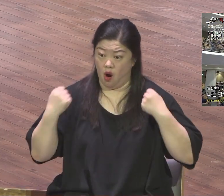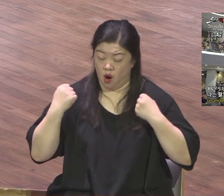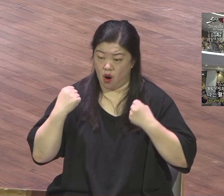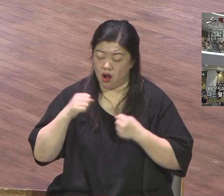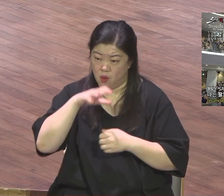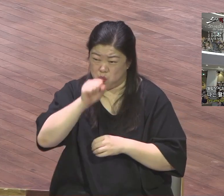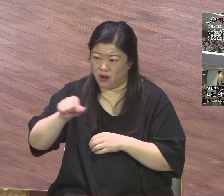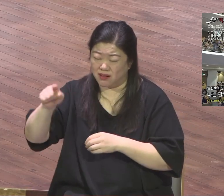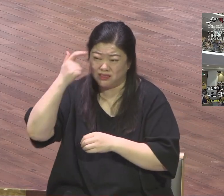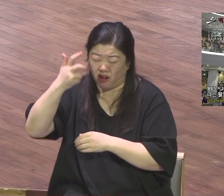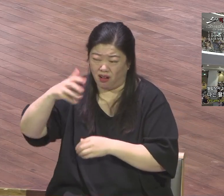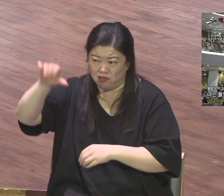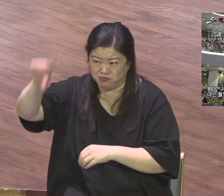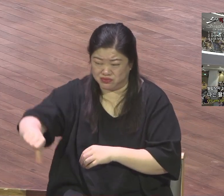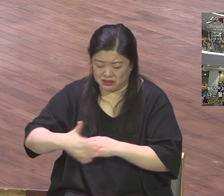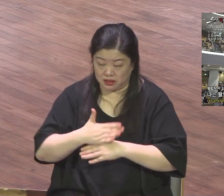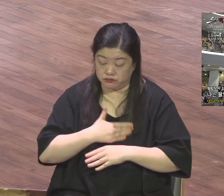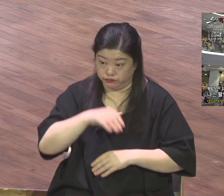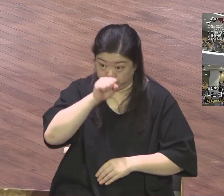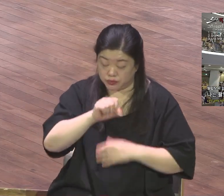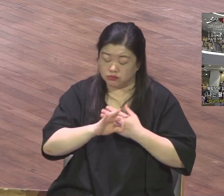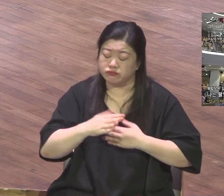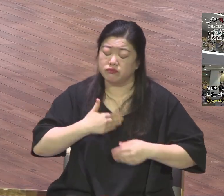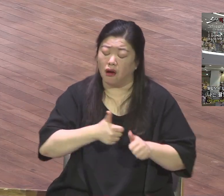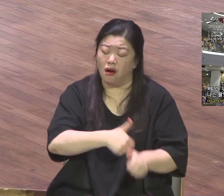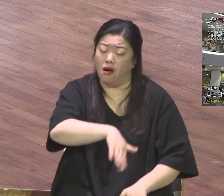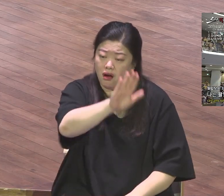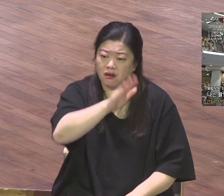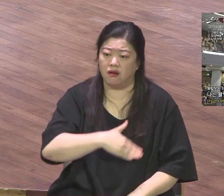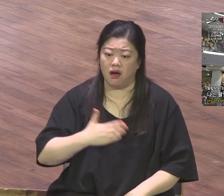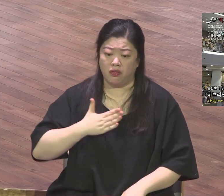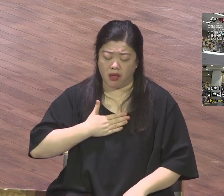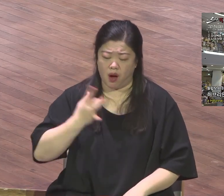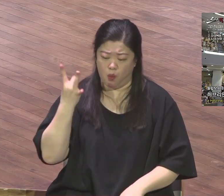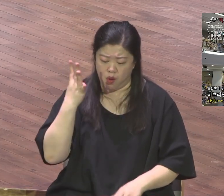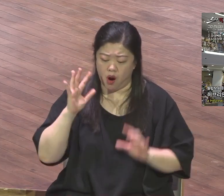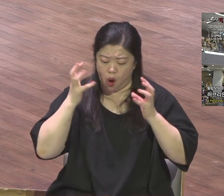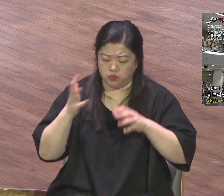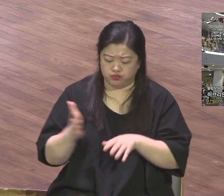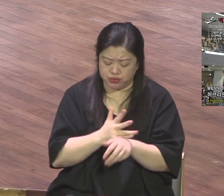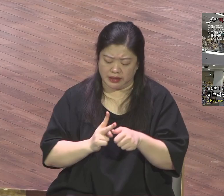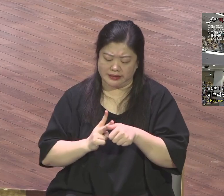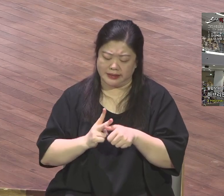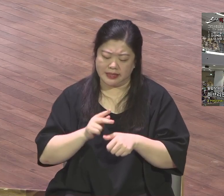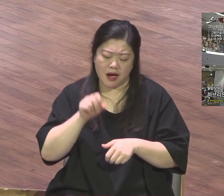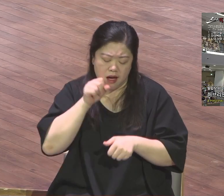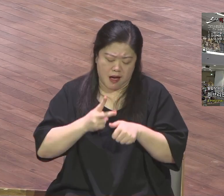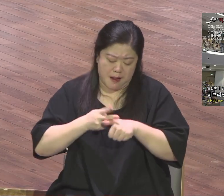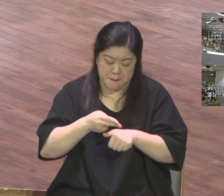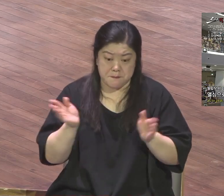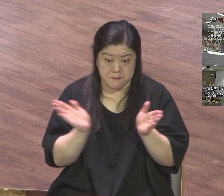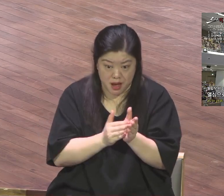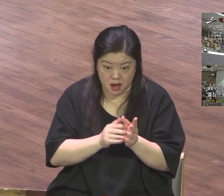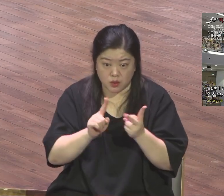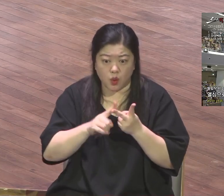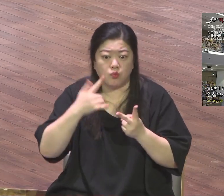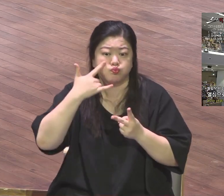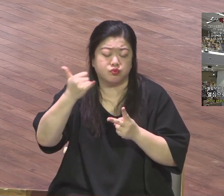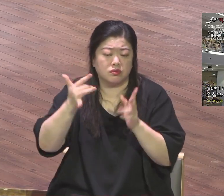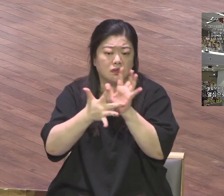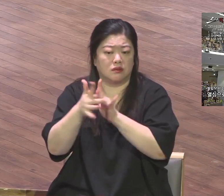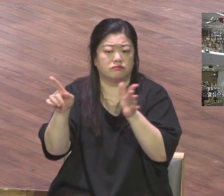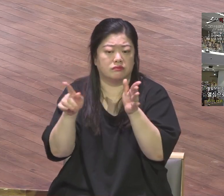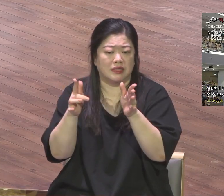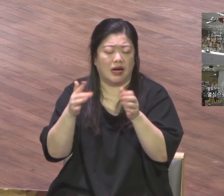그러하리니 나는 8일 만에 할례를 받고 이스라엘 족속이요 베냐민 지파의 히브리인 중 히브리인이요 율법으로는 바리새인이요